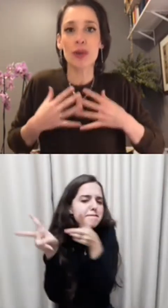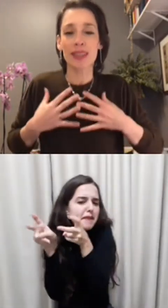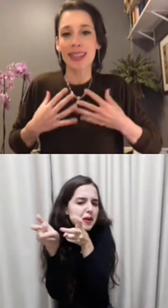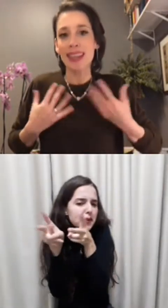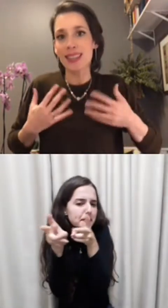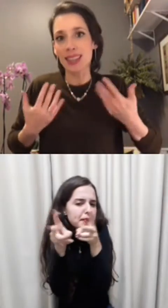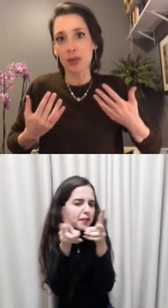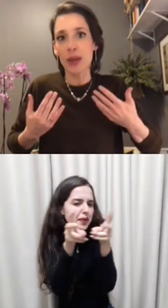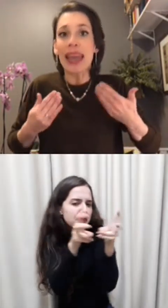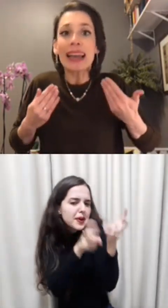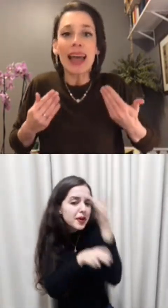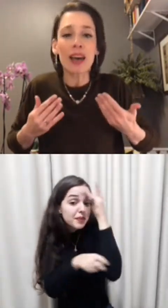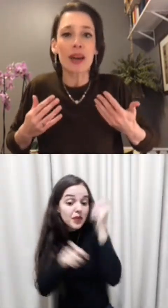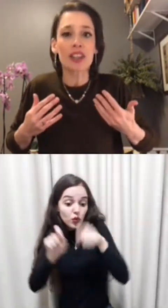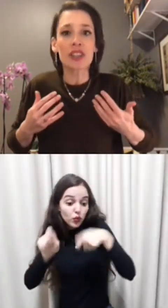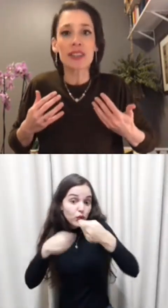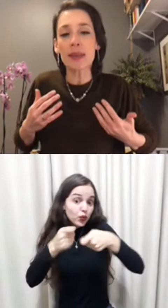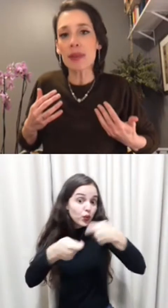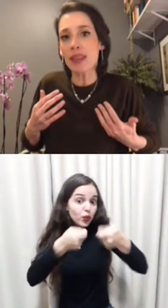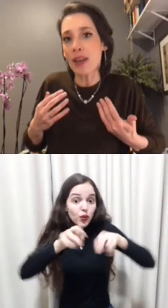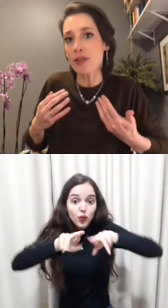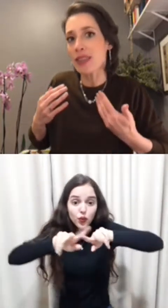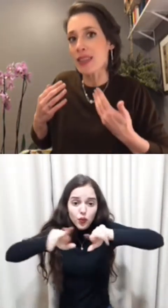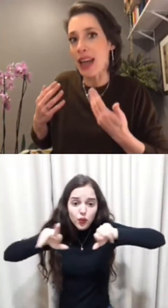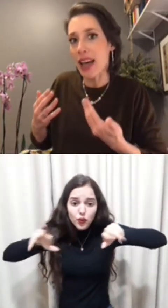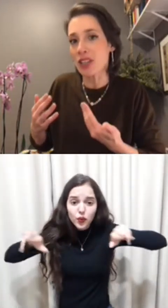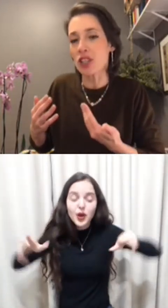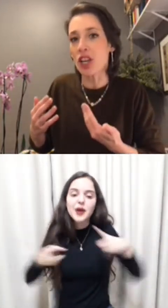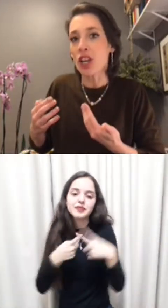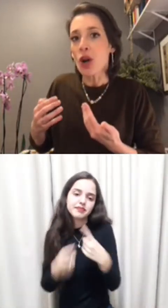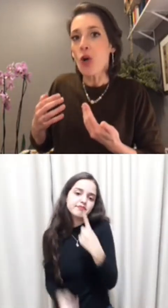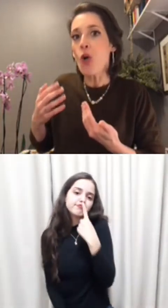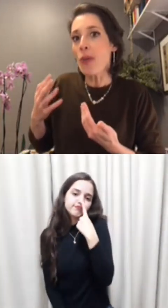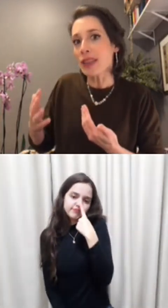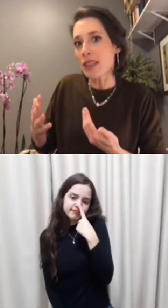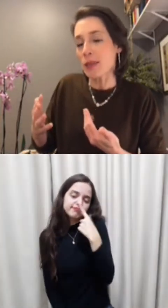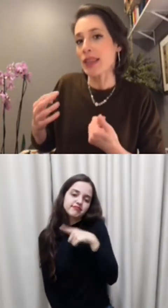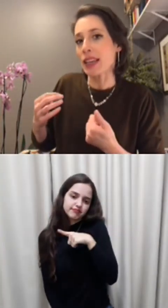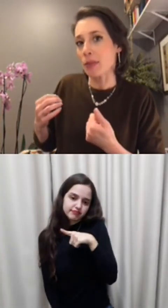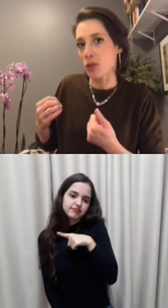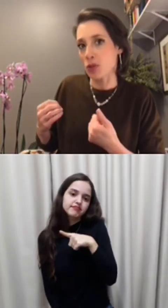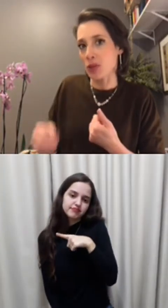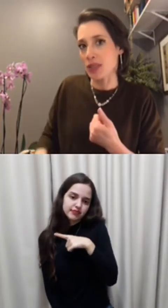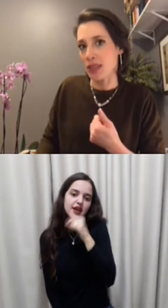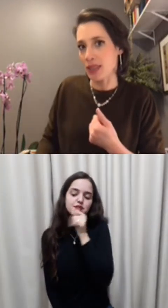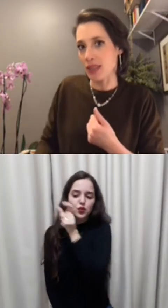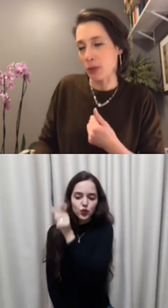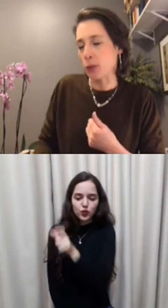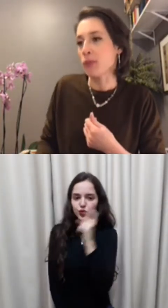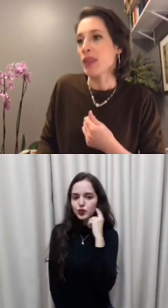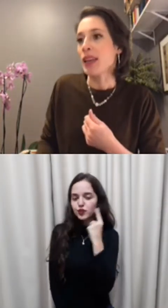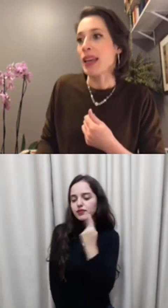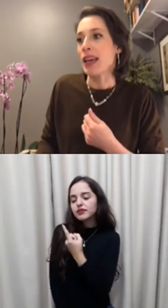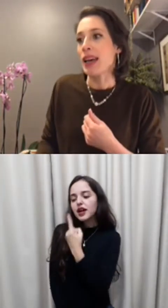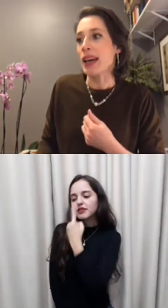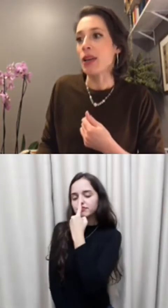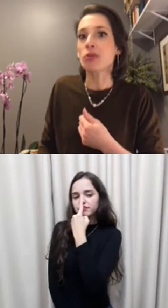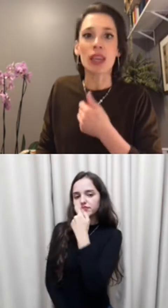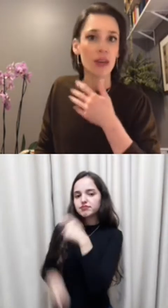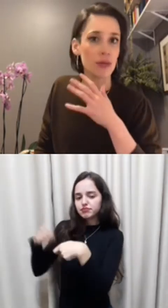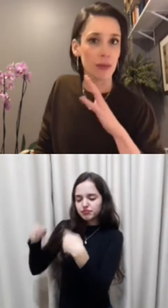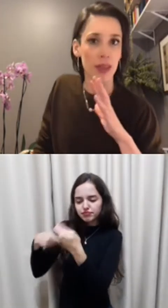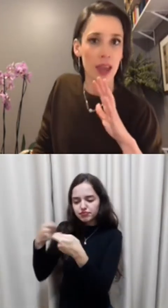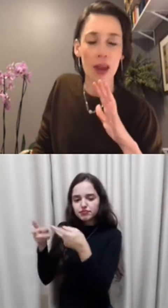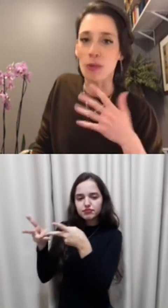pessoas sinalizando. É claro, a gente sempre tem afinidade com uma determinada pessoa sinalizando. Eu